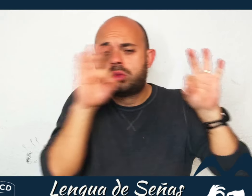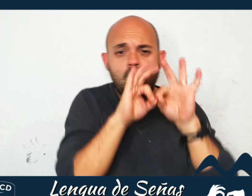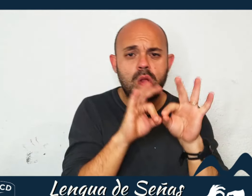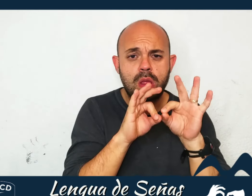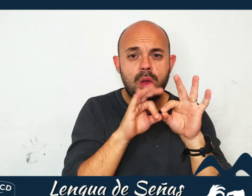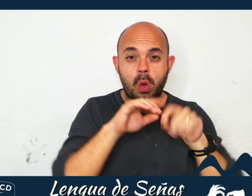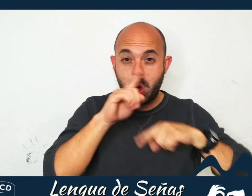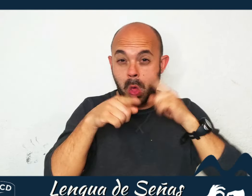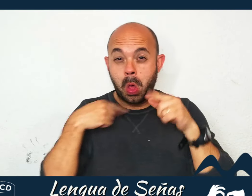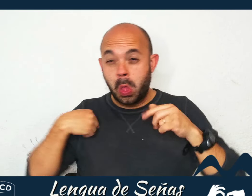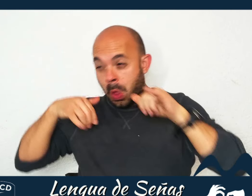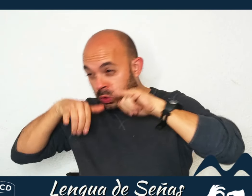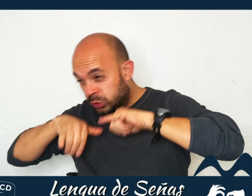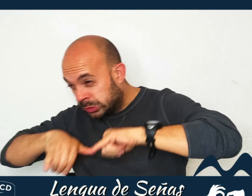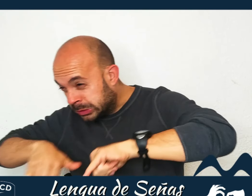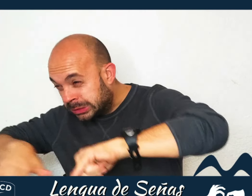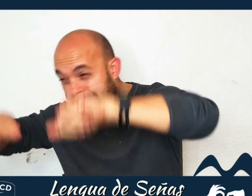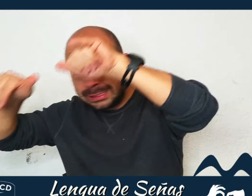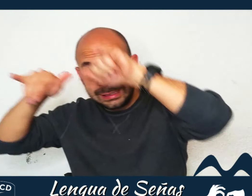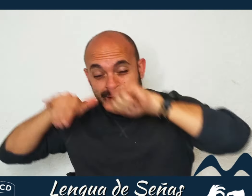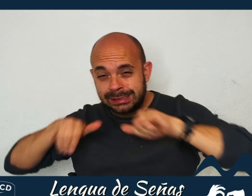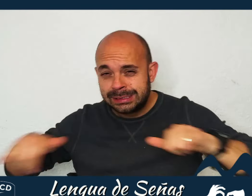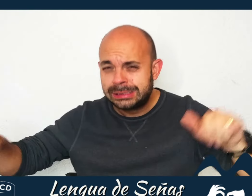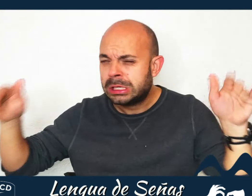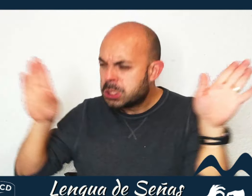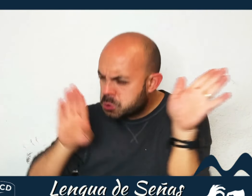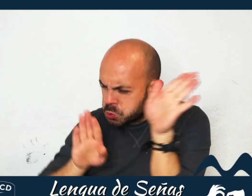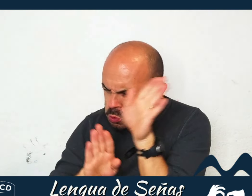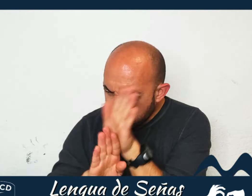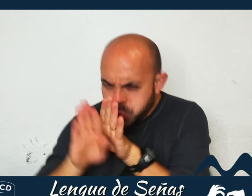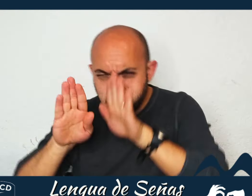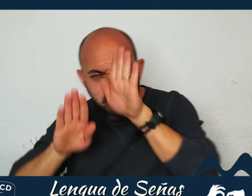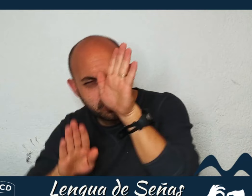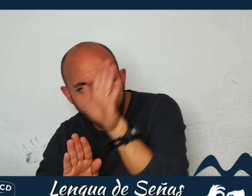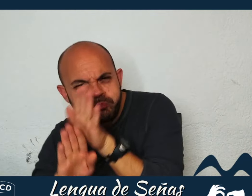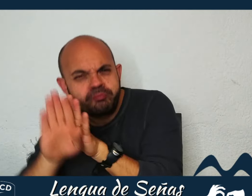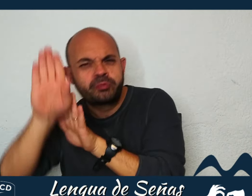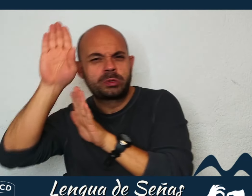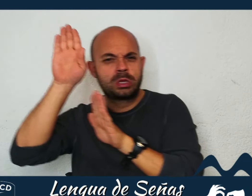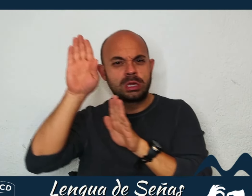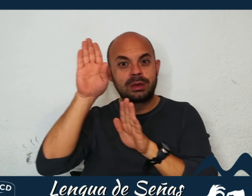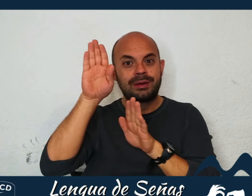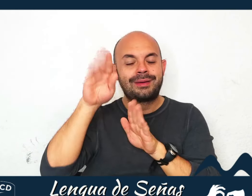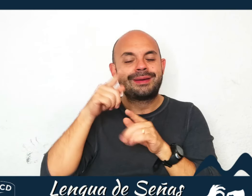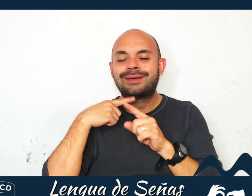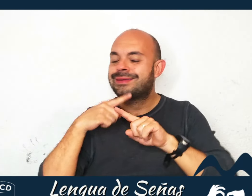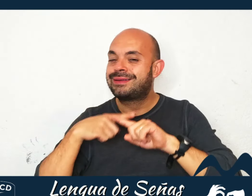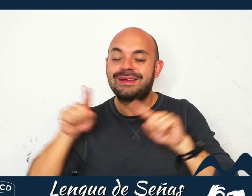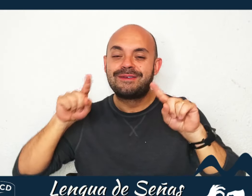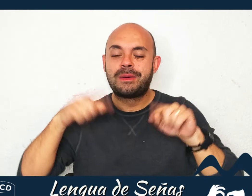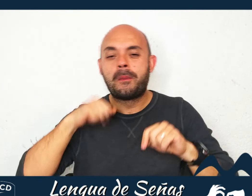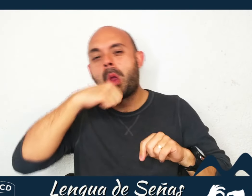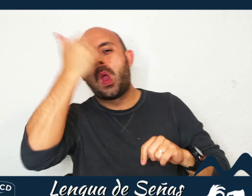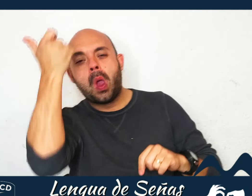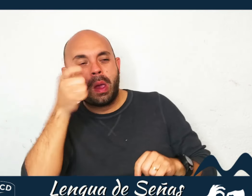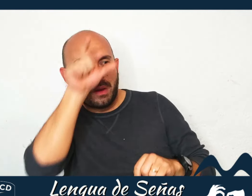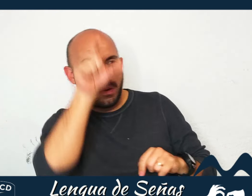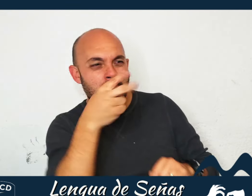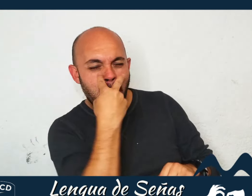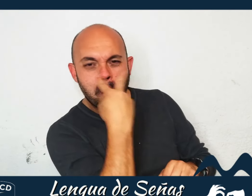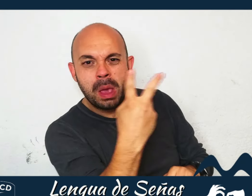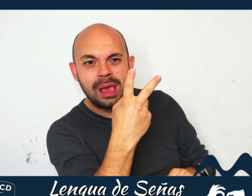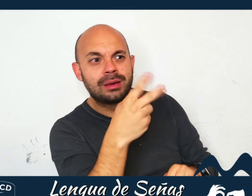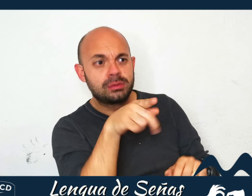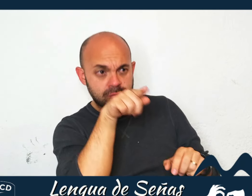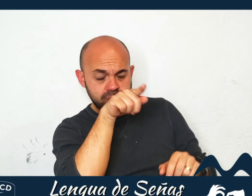donde existe el fruto, no solamente en hablar. A veces pasamos mucho tiempo hablando de muchas cosas que